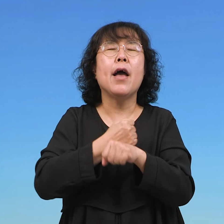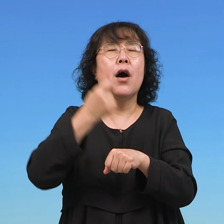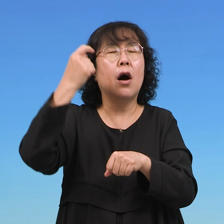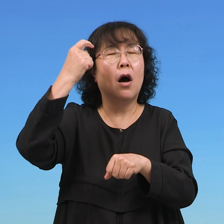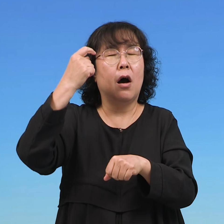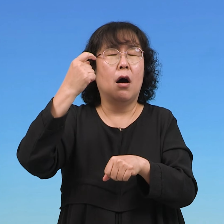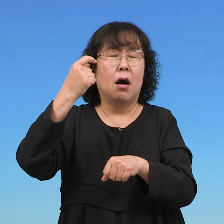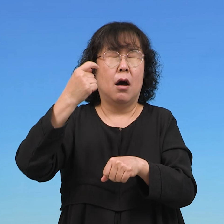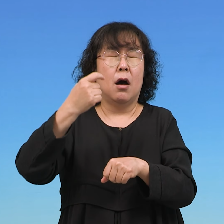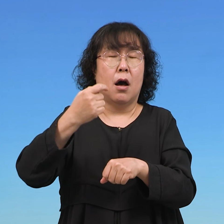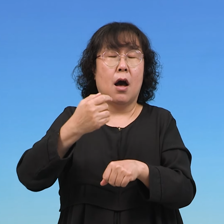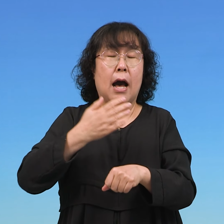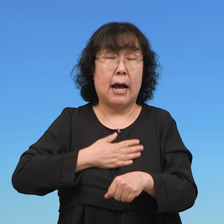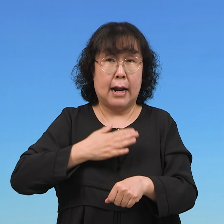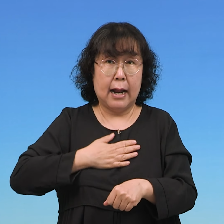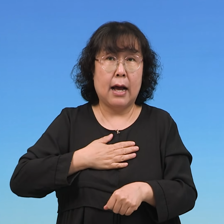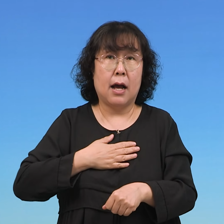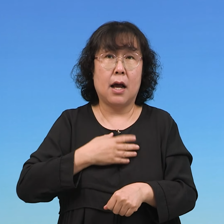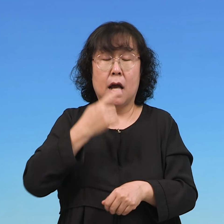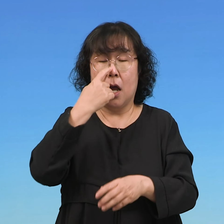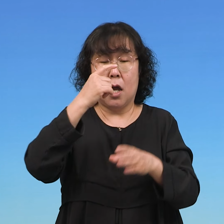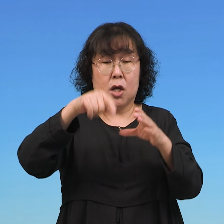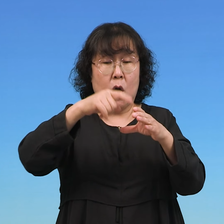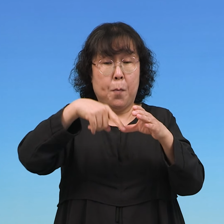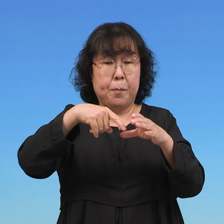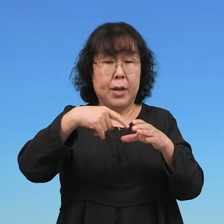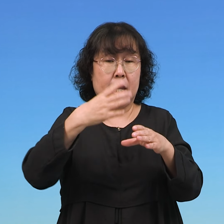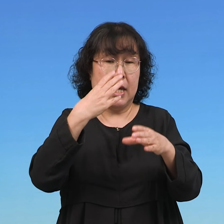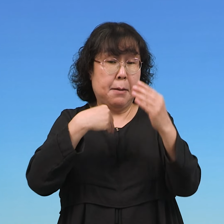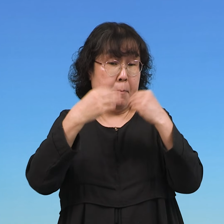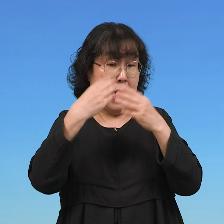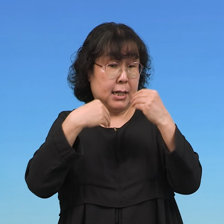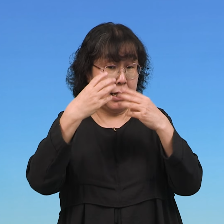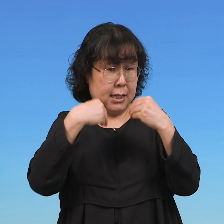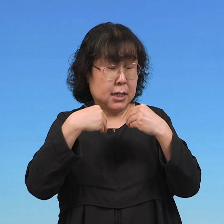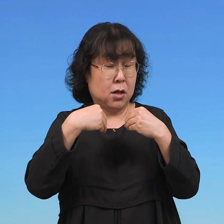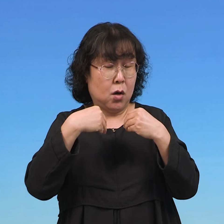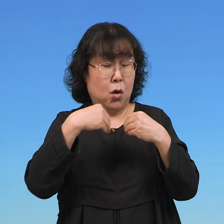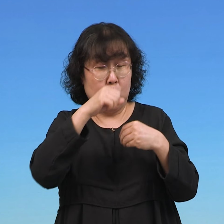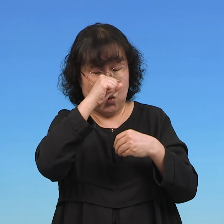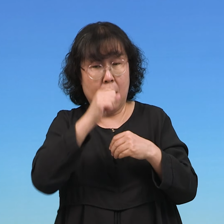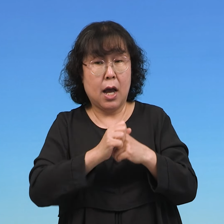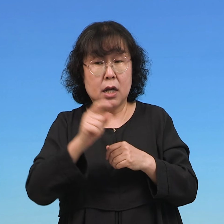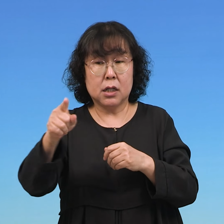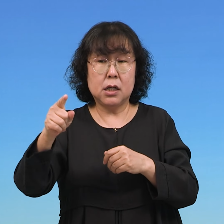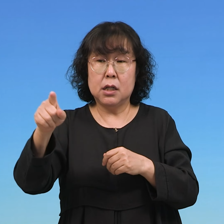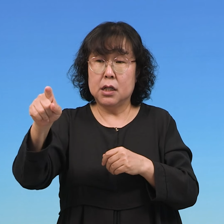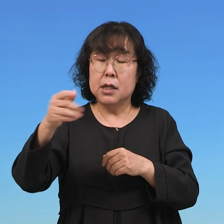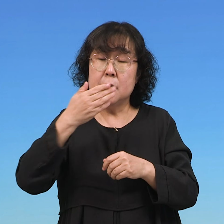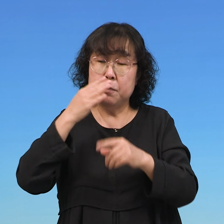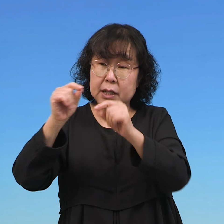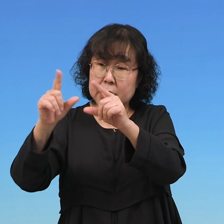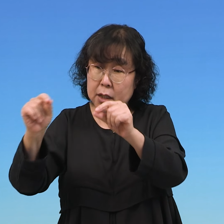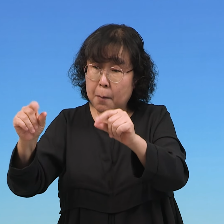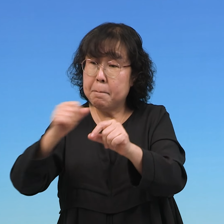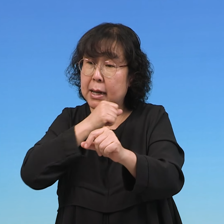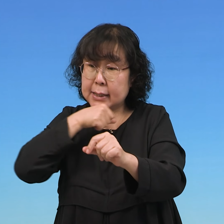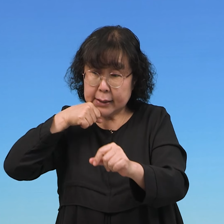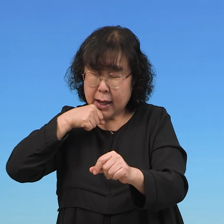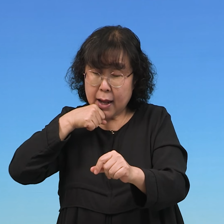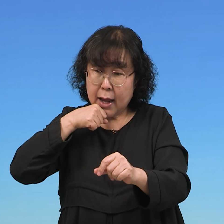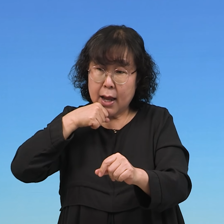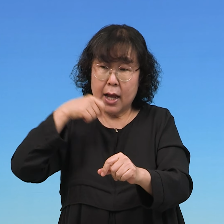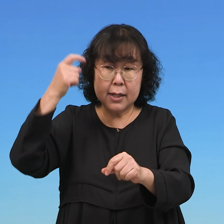느끼는 거하고 맛보는 건 다른 거예요. 그 커피 마시면 맛있대던데, 그 집 식당 가면은 되게 뭐 맛이 좋대던데, 이거